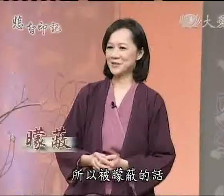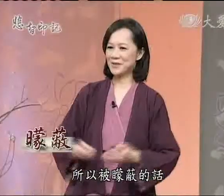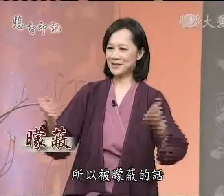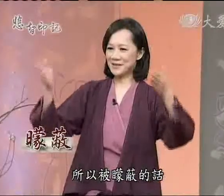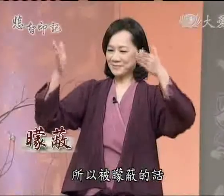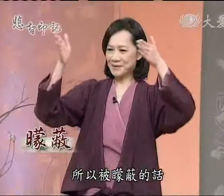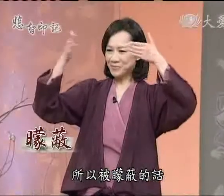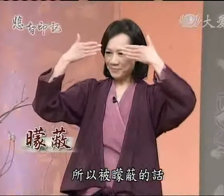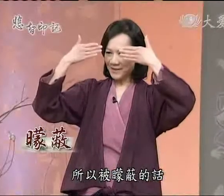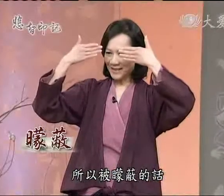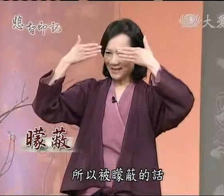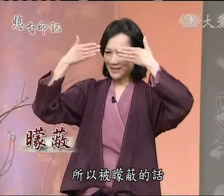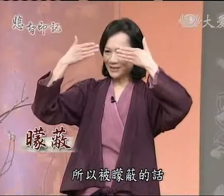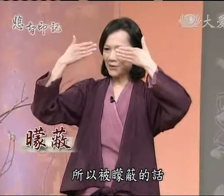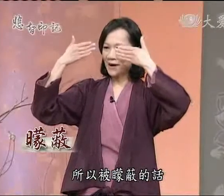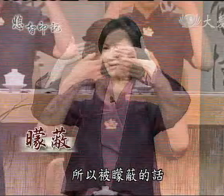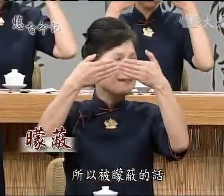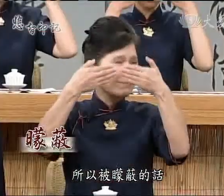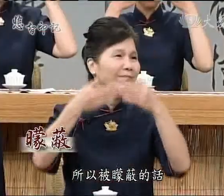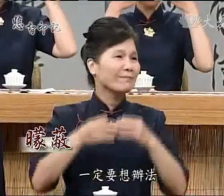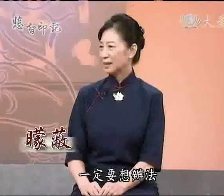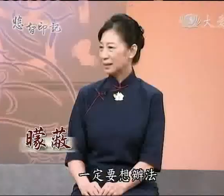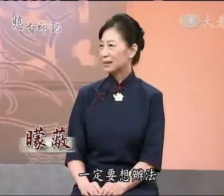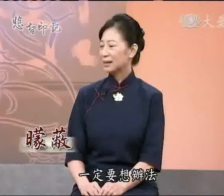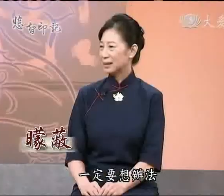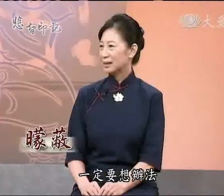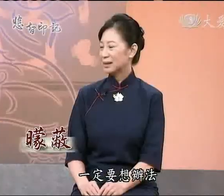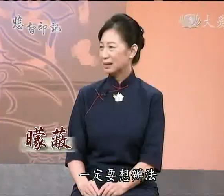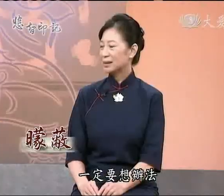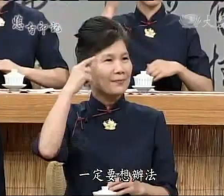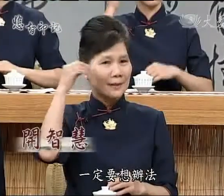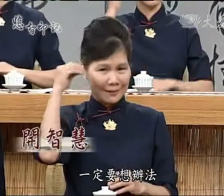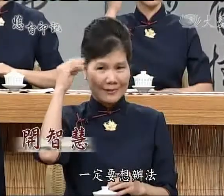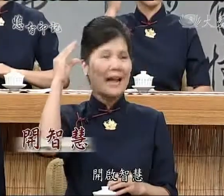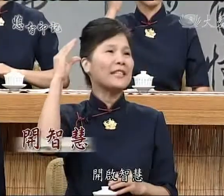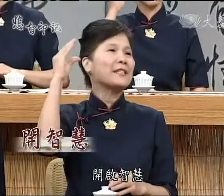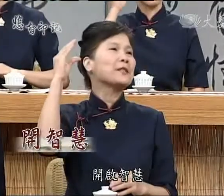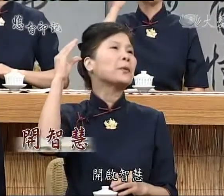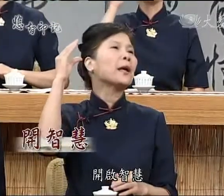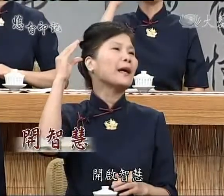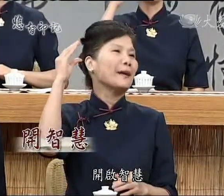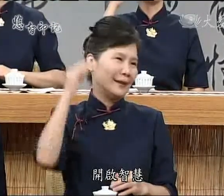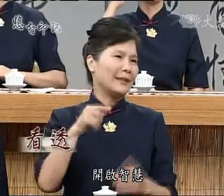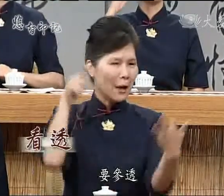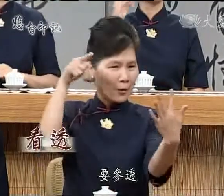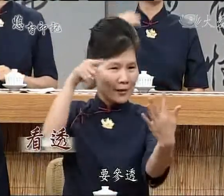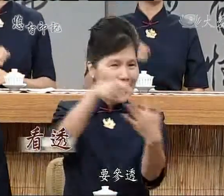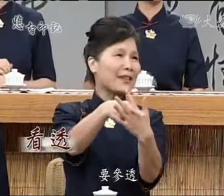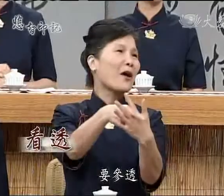以被蒙蔽的话 蔽 一定要想办法 开启智慧， 对， 要参透， 看